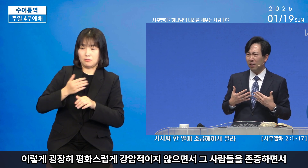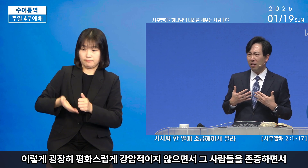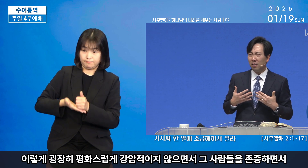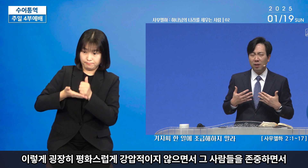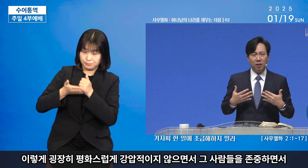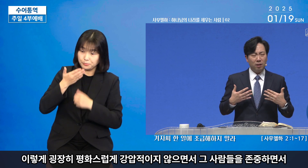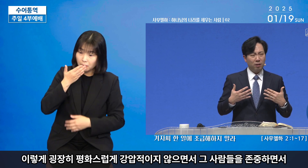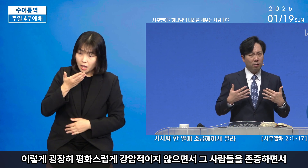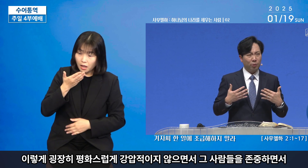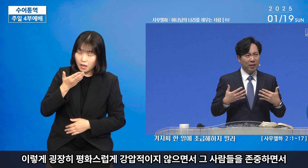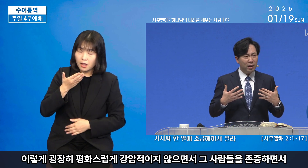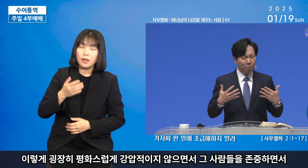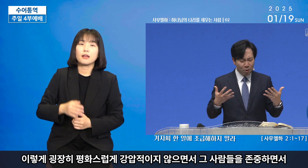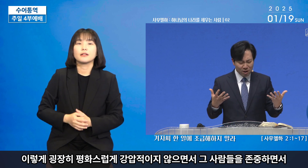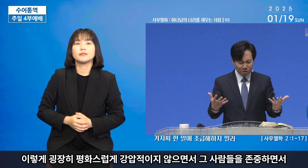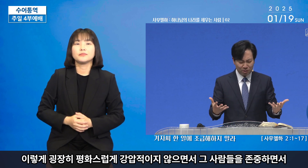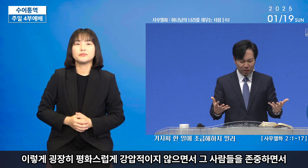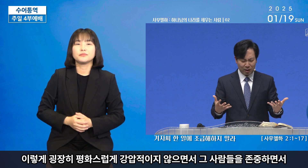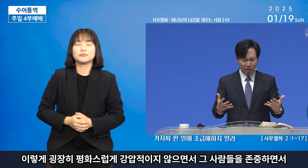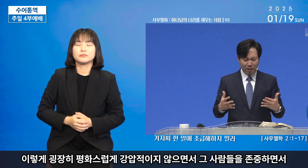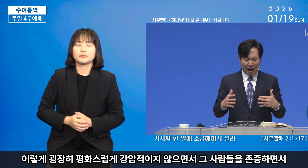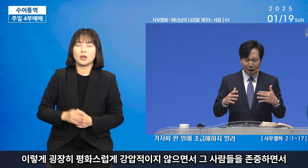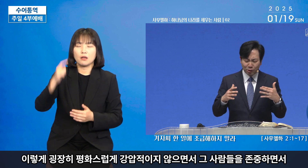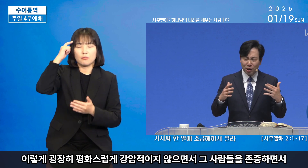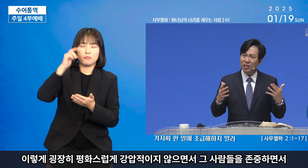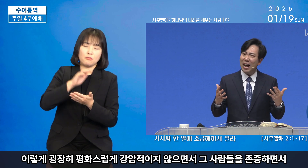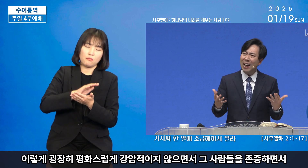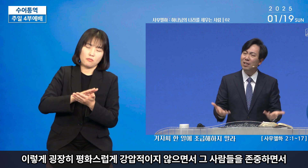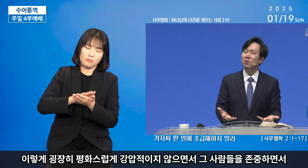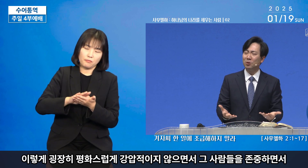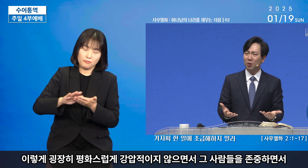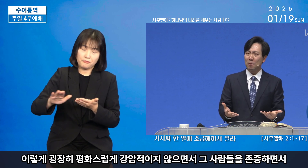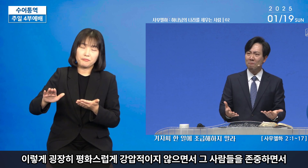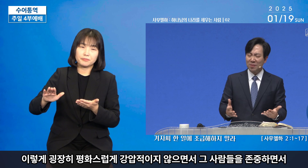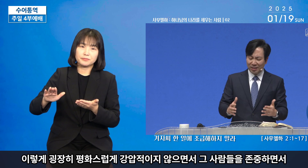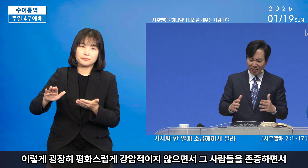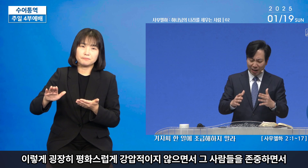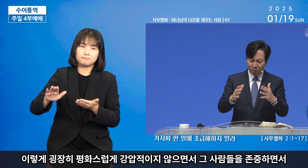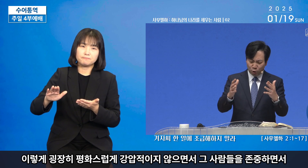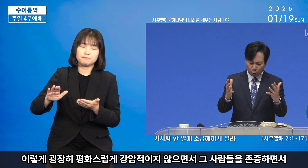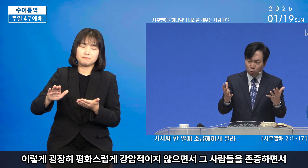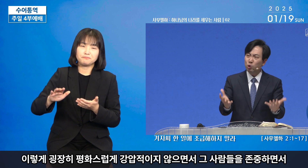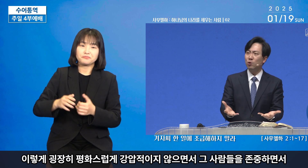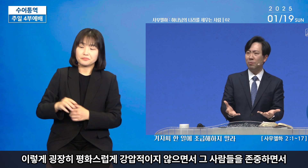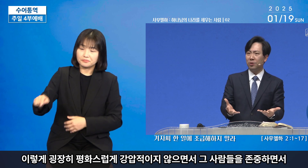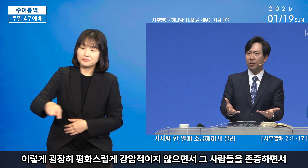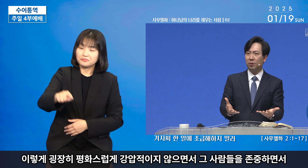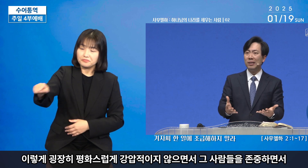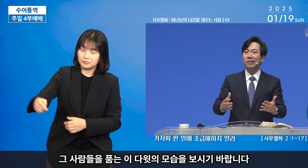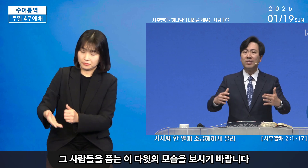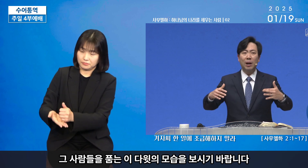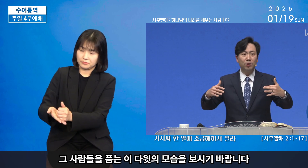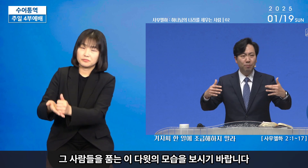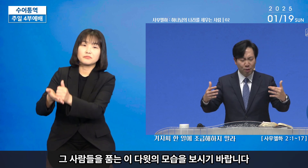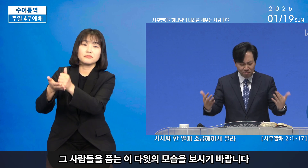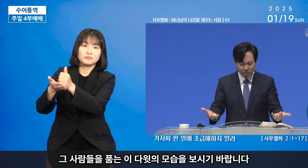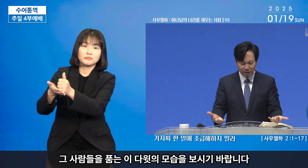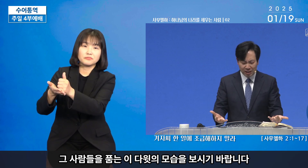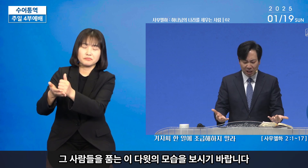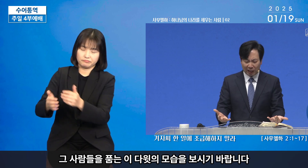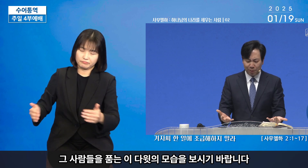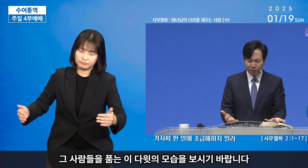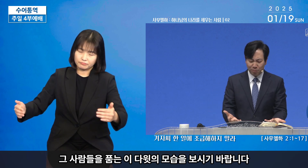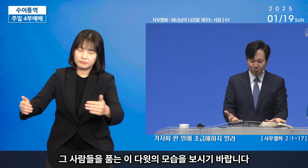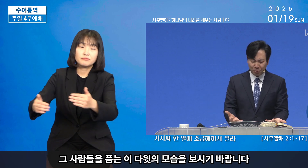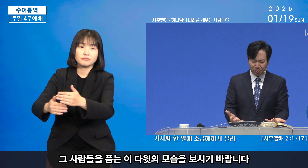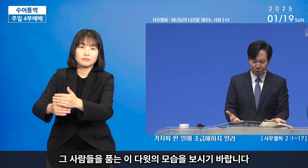이렇게 굉장히 평안스럽게 강압적이지 않으면서 그 사람들을 존중하면서 그 사람들을 품는